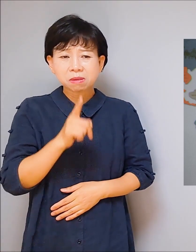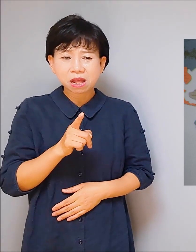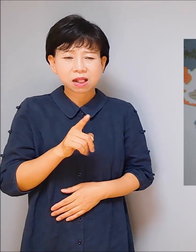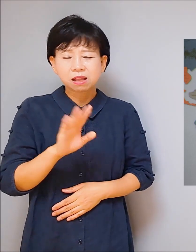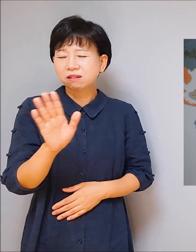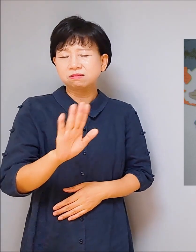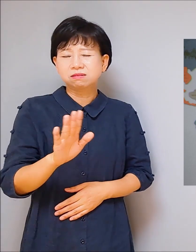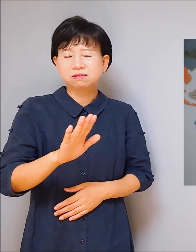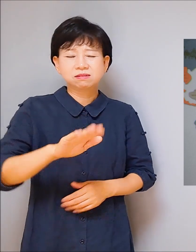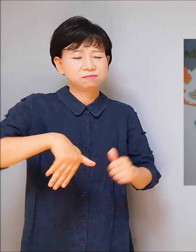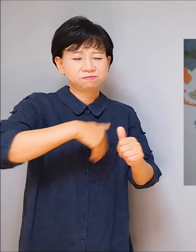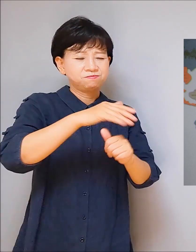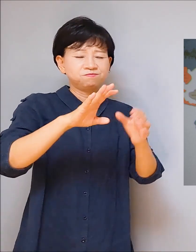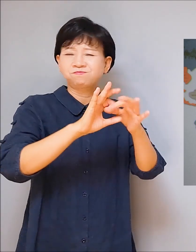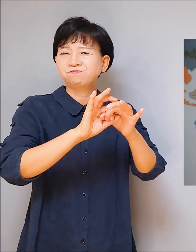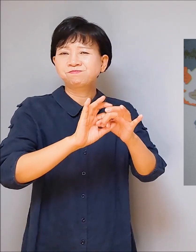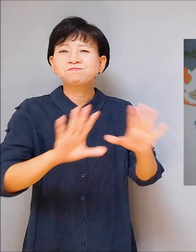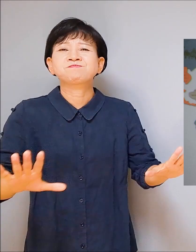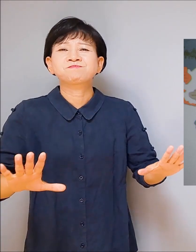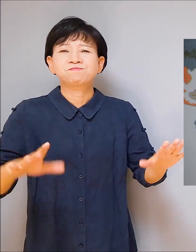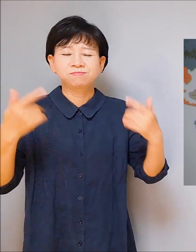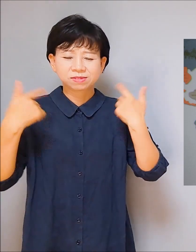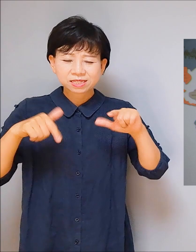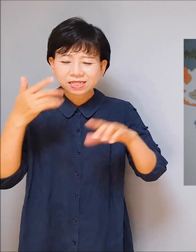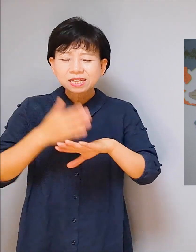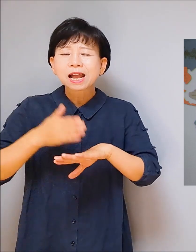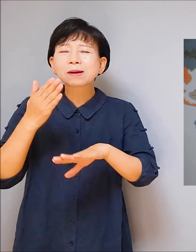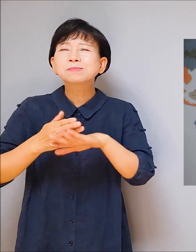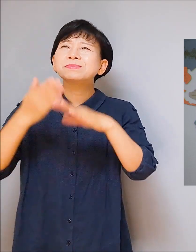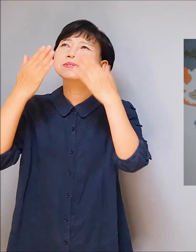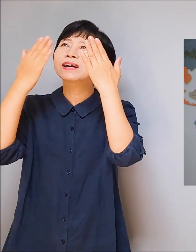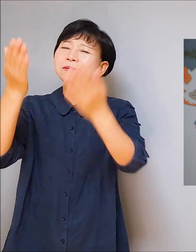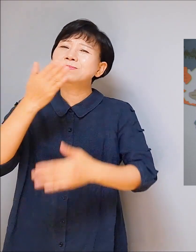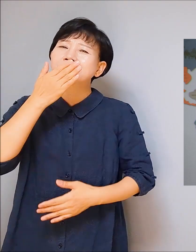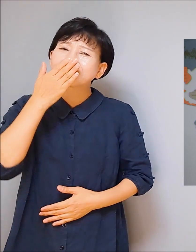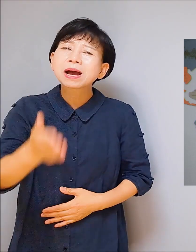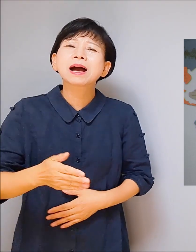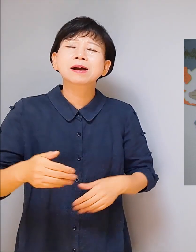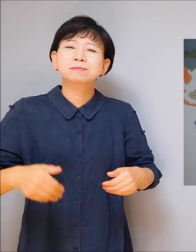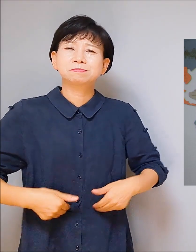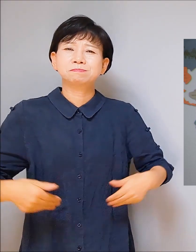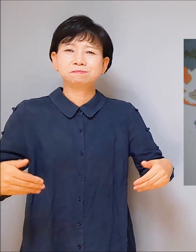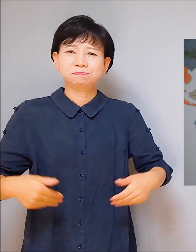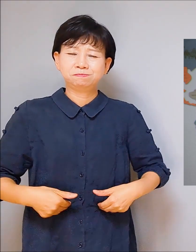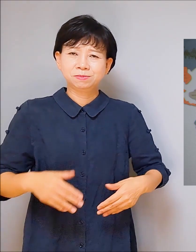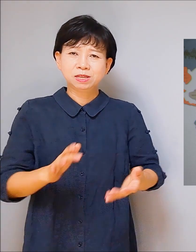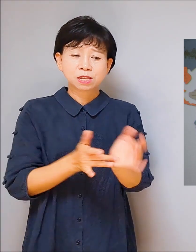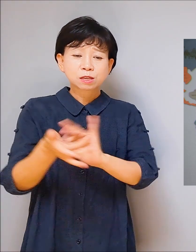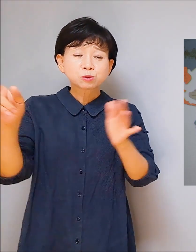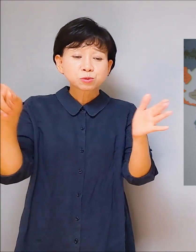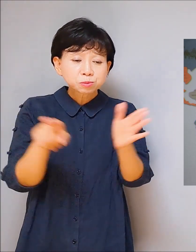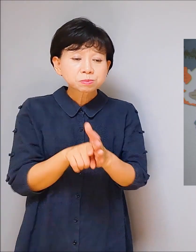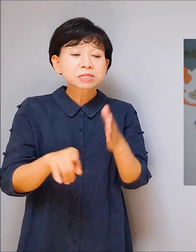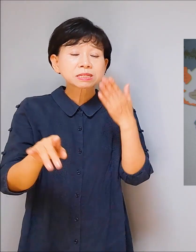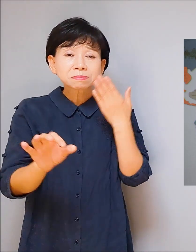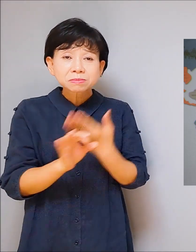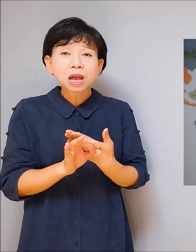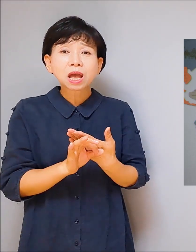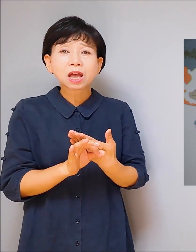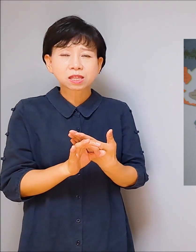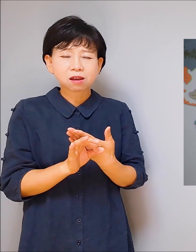환경과 조건이라도 감사할 수 있느냐 하는 거예요. 예수님을 믿는데 기쁨 없는 감사라면 이것은